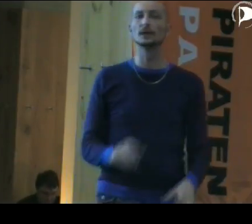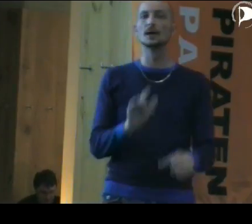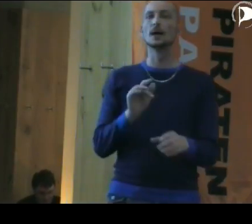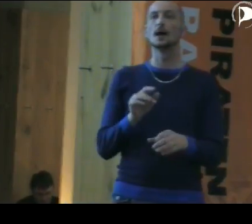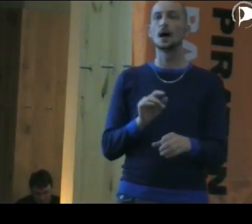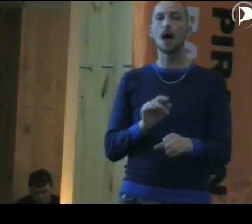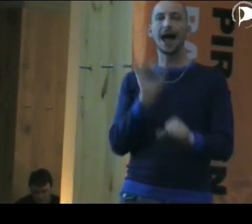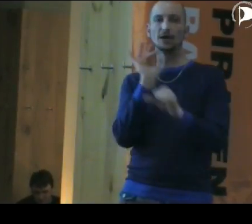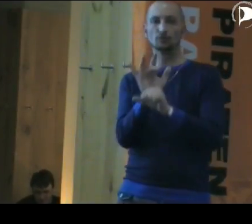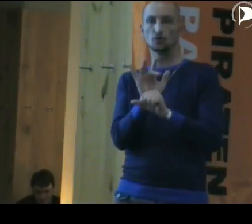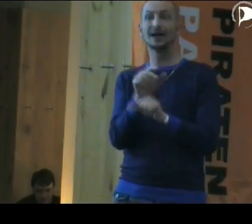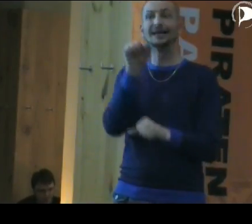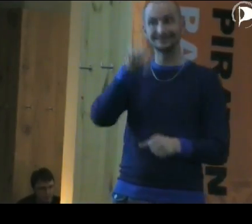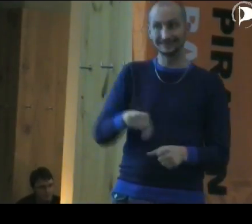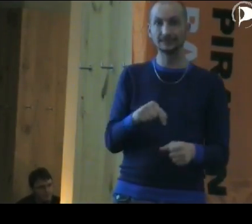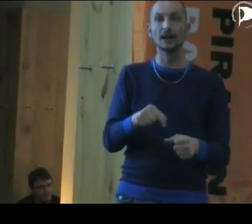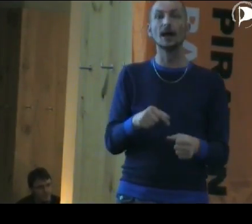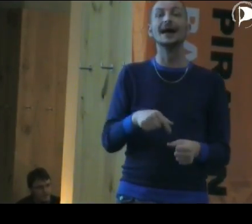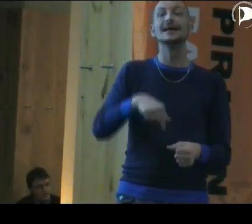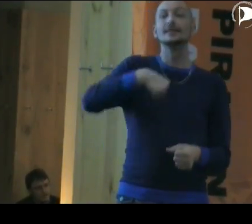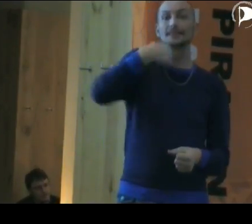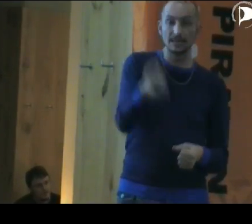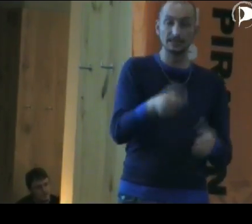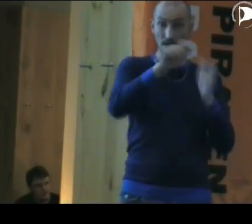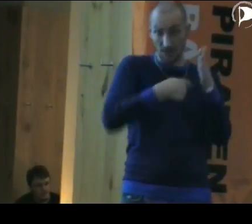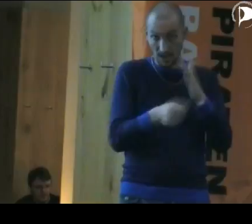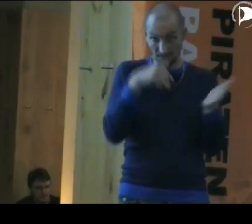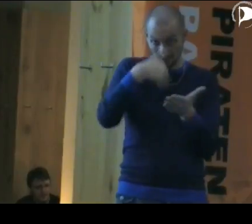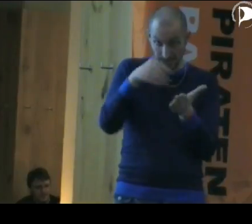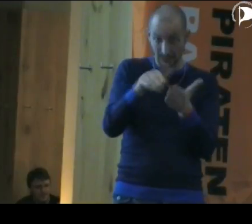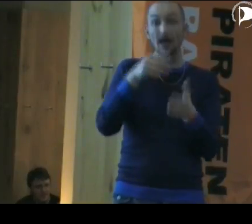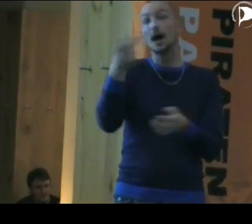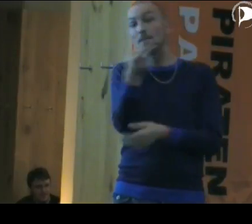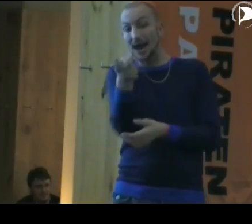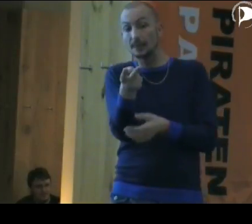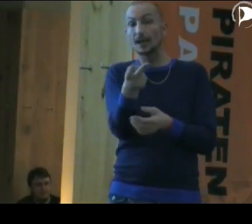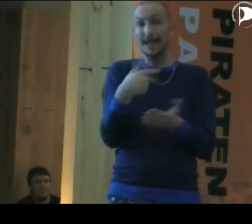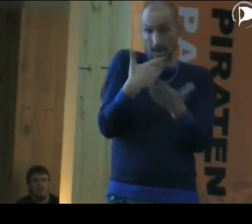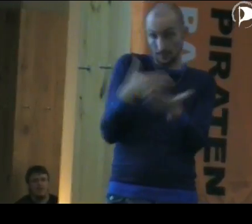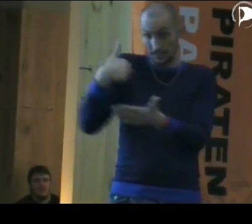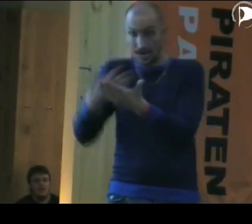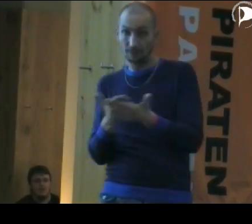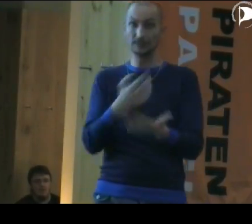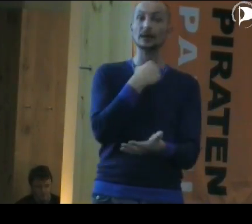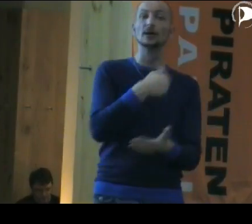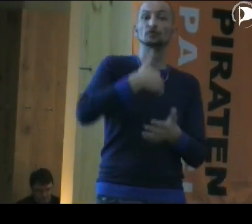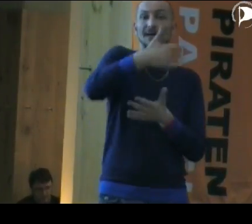gibt das vorgehen dass wir jetzt liegt der nächste neue leiter macht und bei der jedes bild kontrolliert und